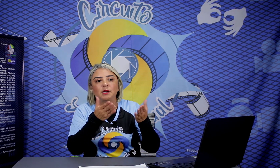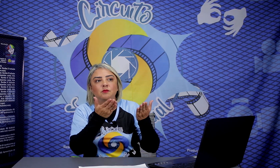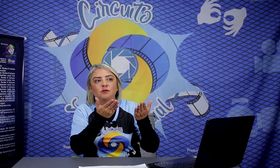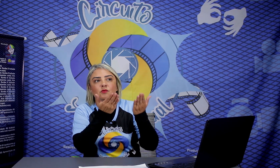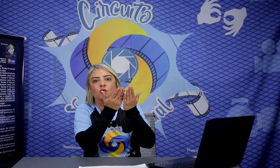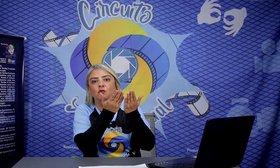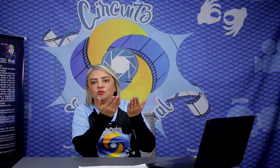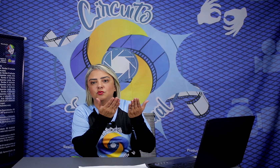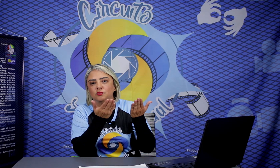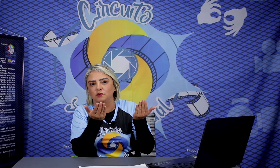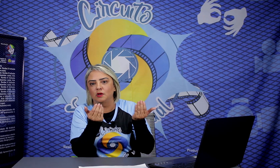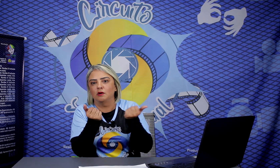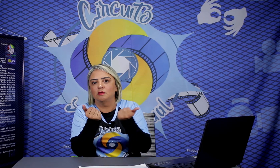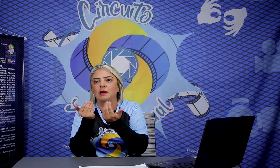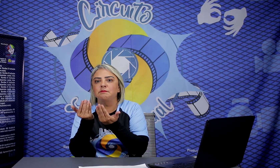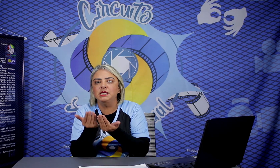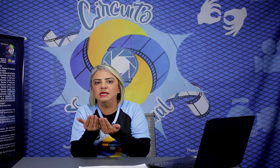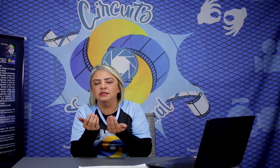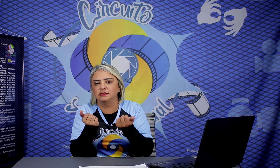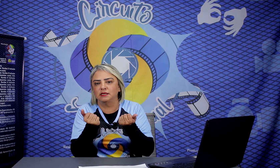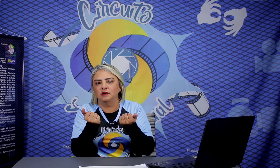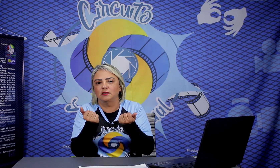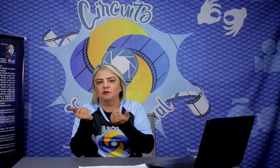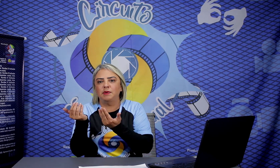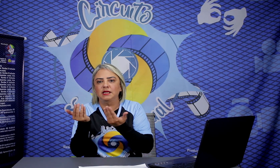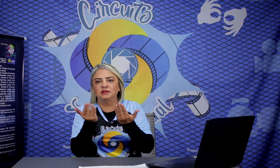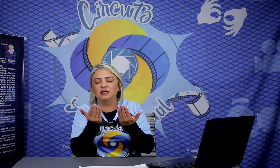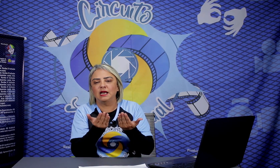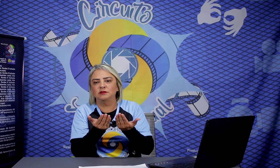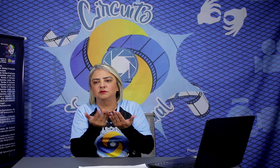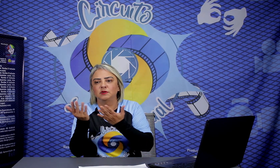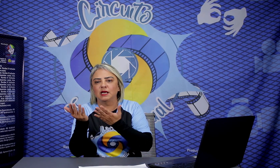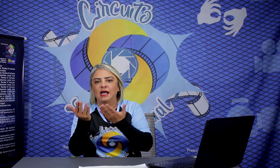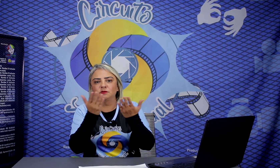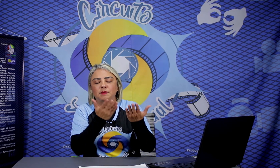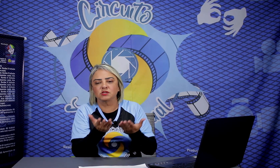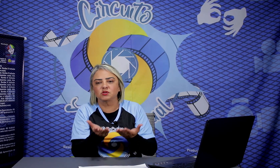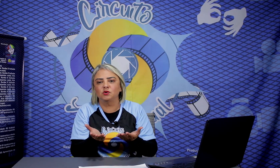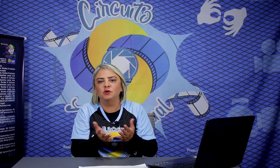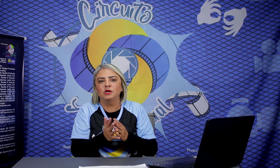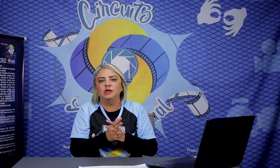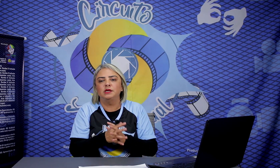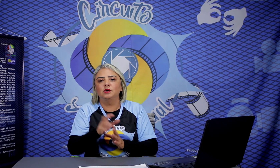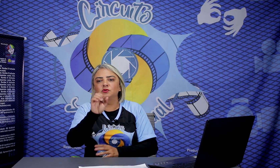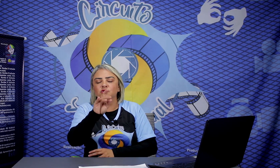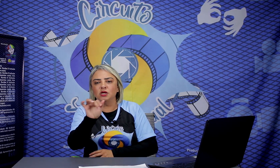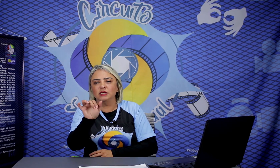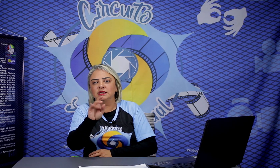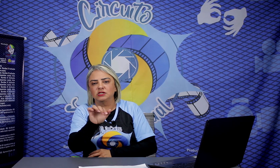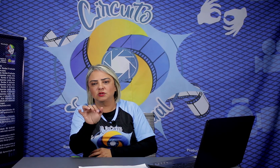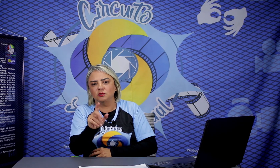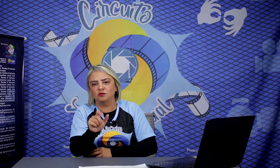um culto, uma missa, o padre está lá do lado, o pastor, e eu estou só na